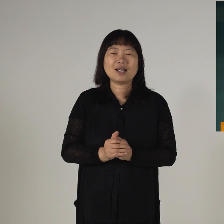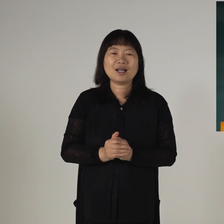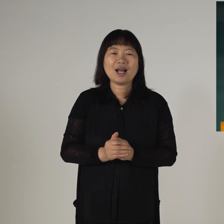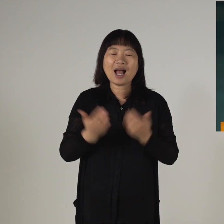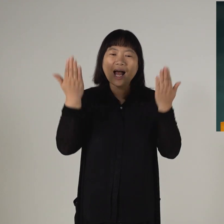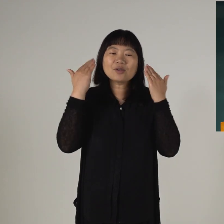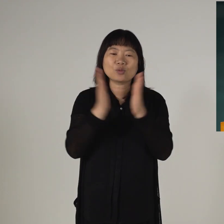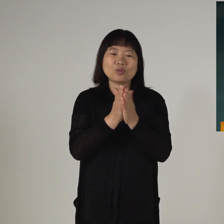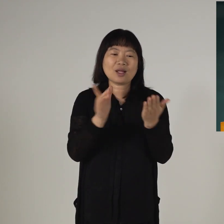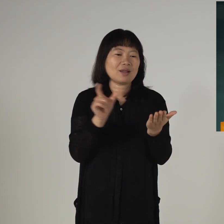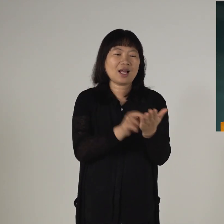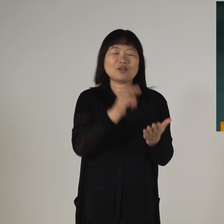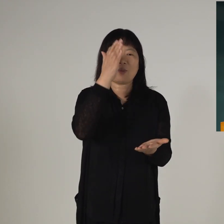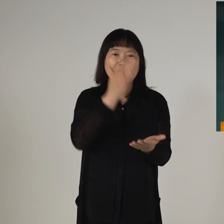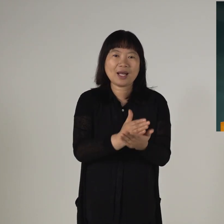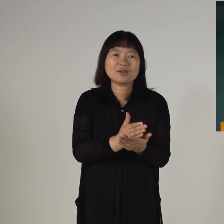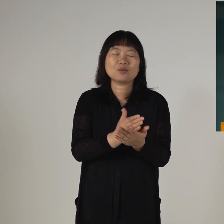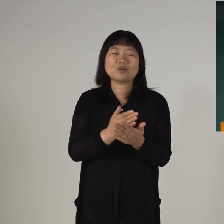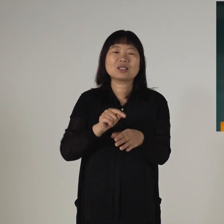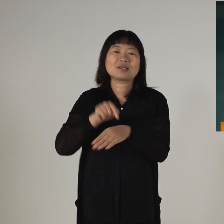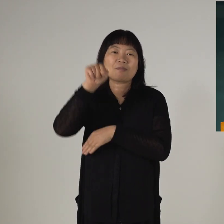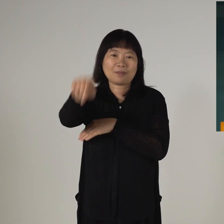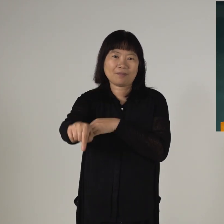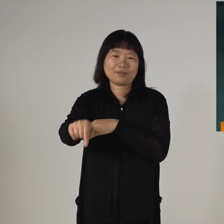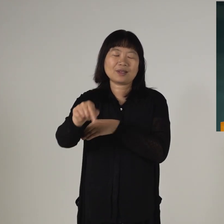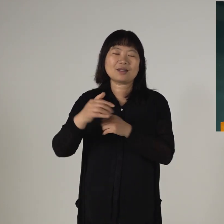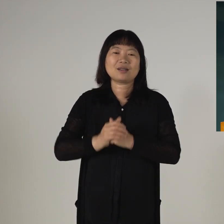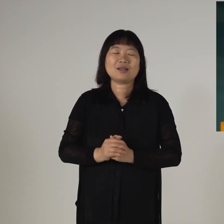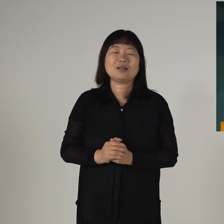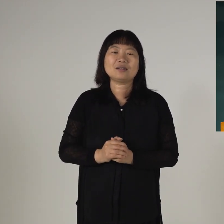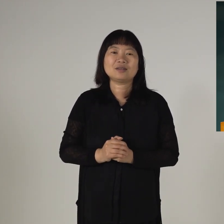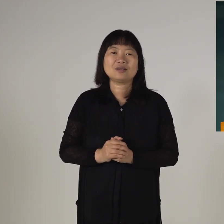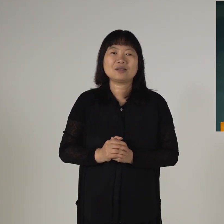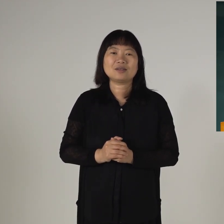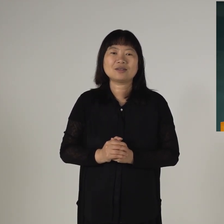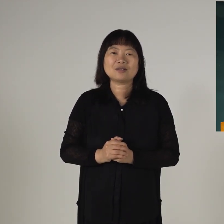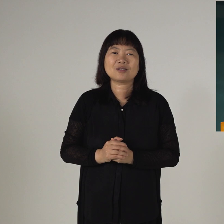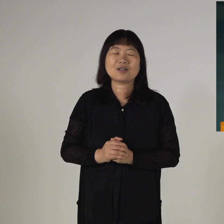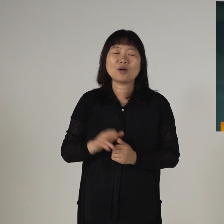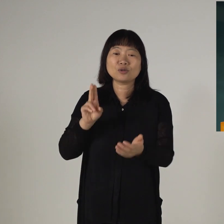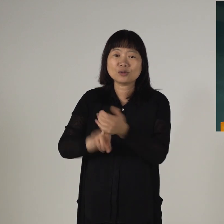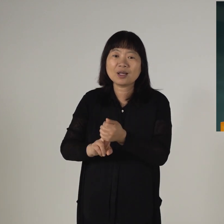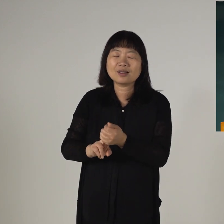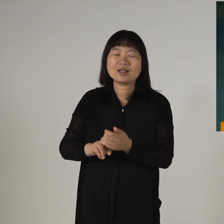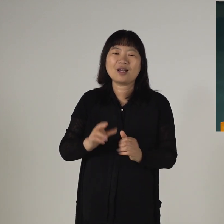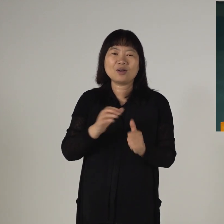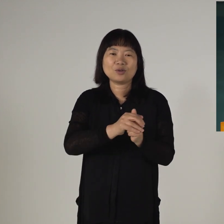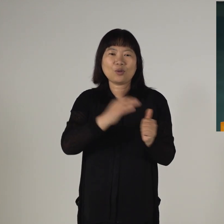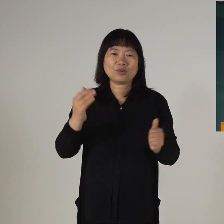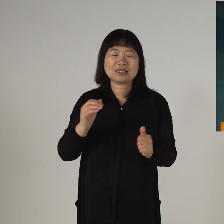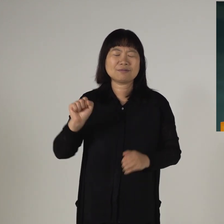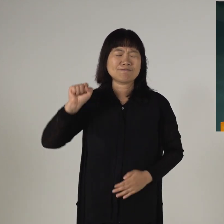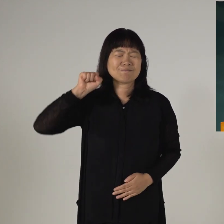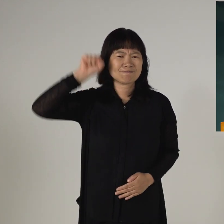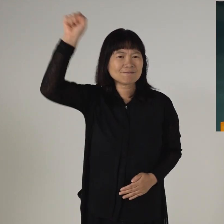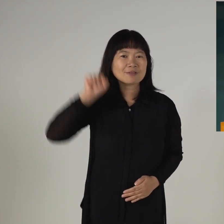있는 이야기가 아닌 교과서 밖에 이 묻혀있던 독립운동의